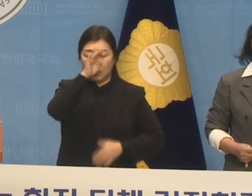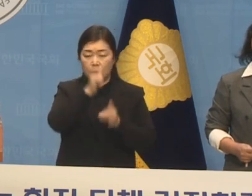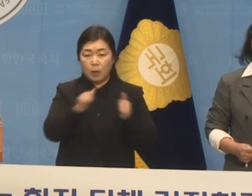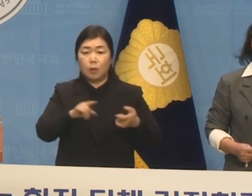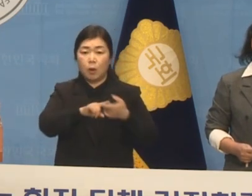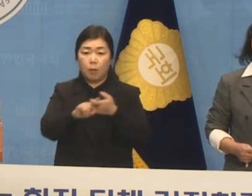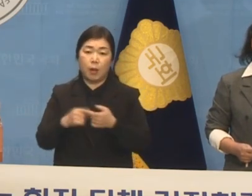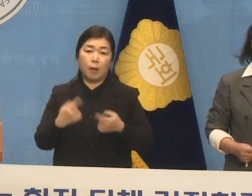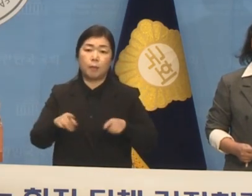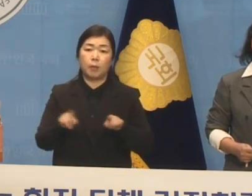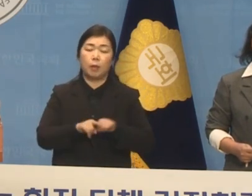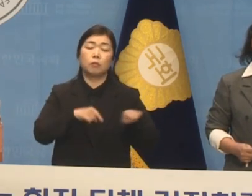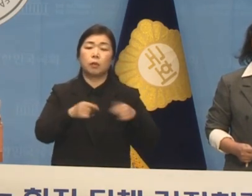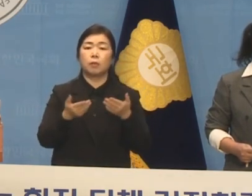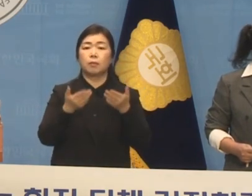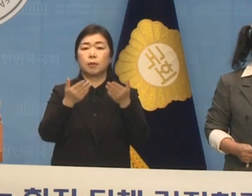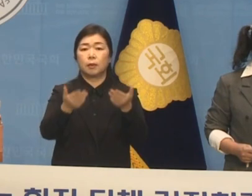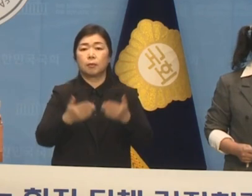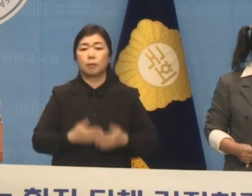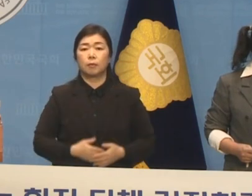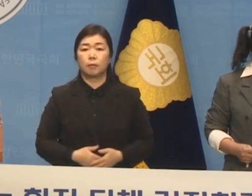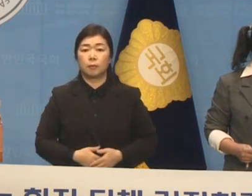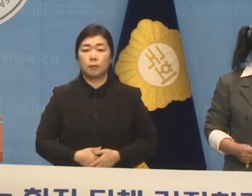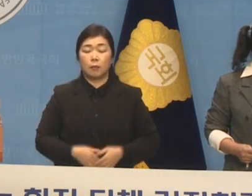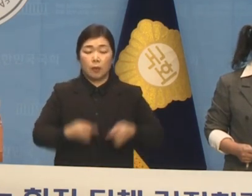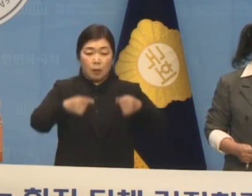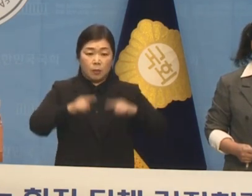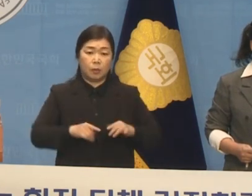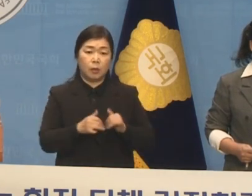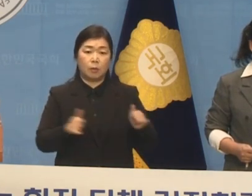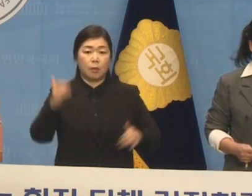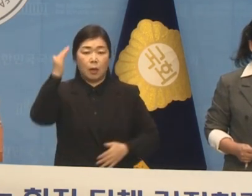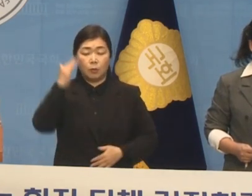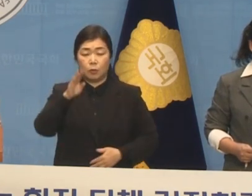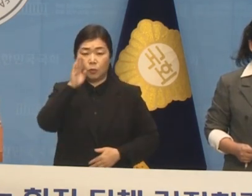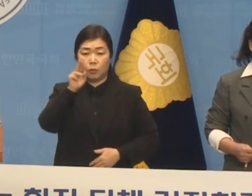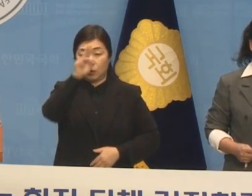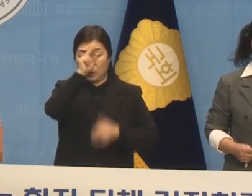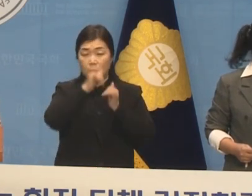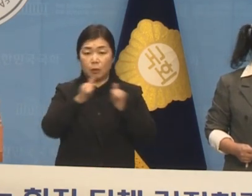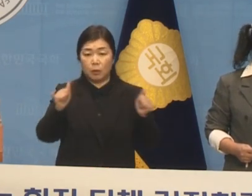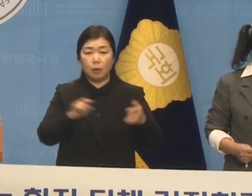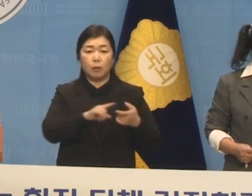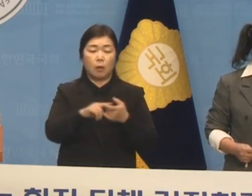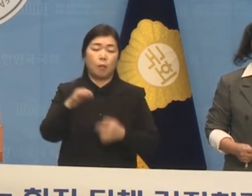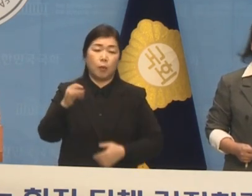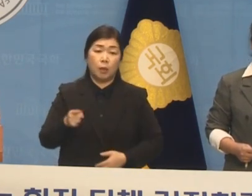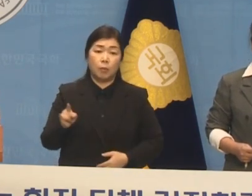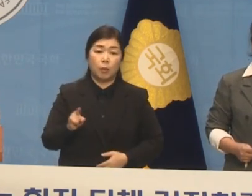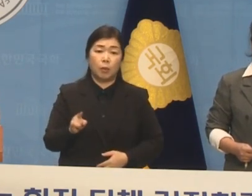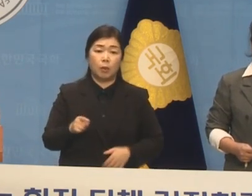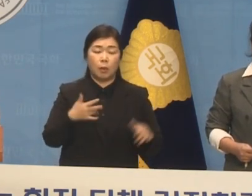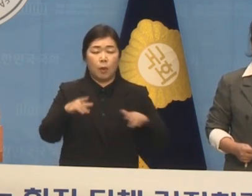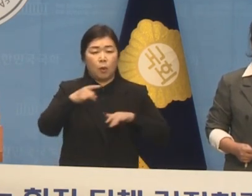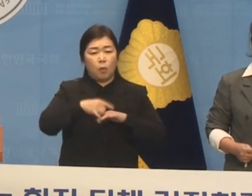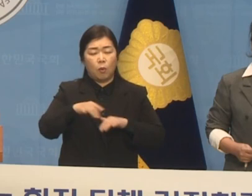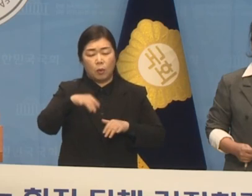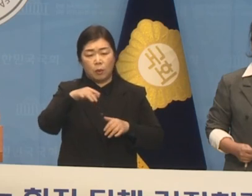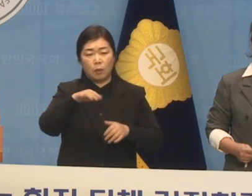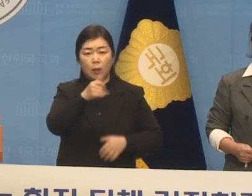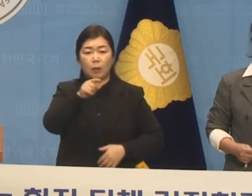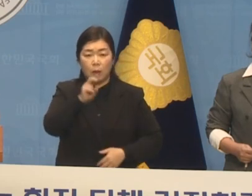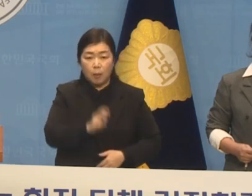한국중증질환연합회가 함께 공동 주최합니다. 참석하신 한국중증질환연합회는 한국다발골수종